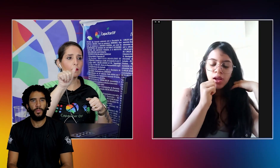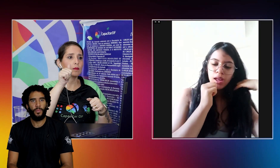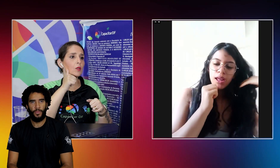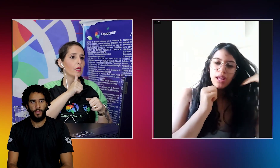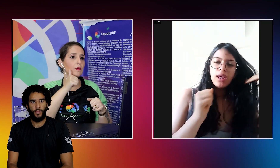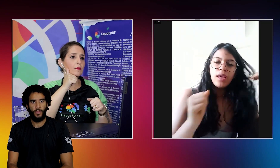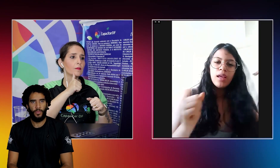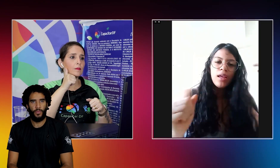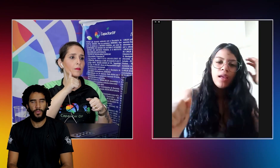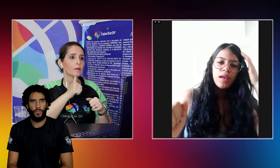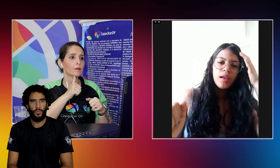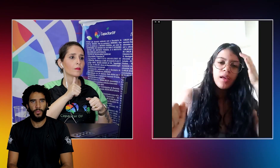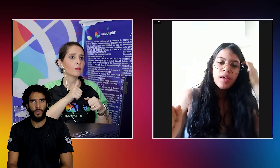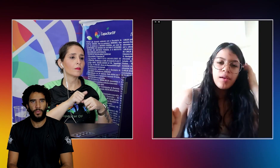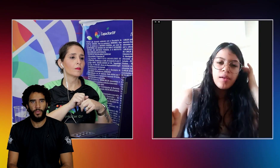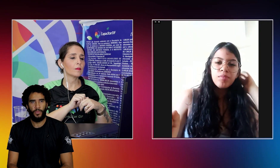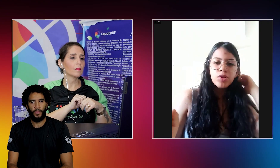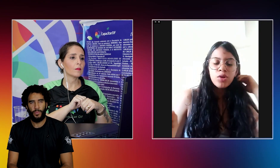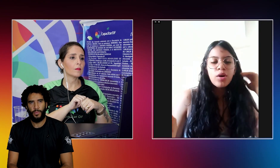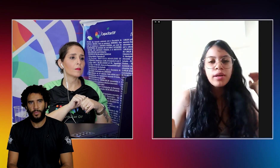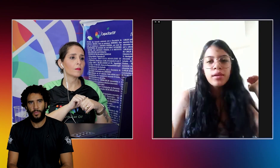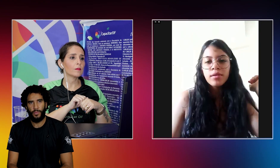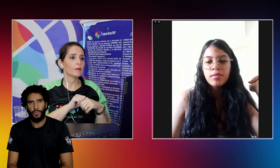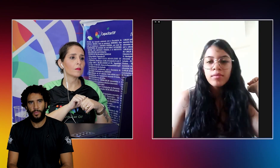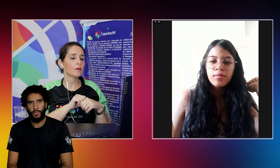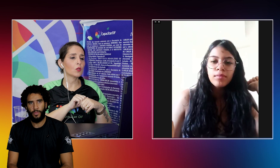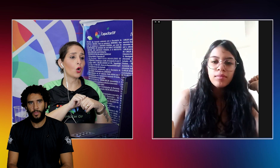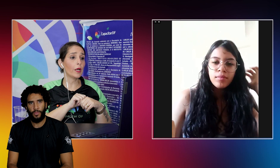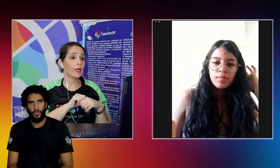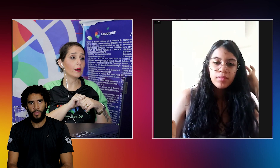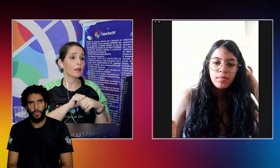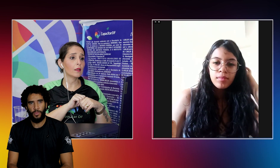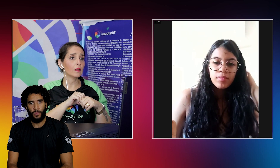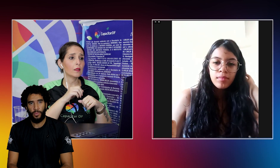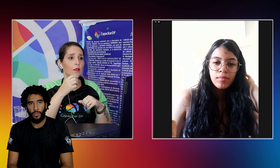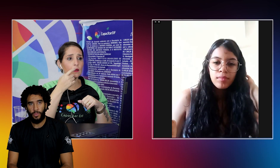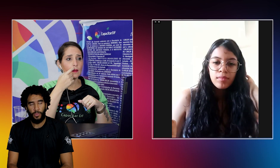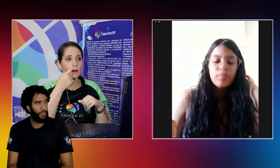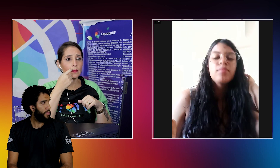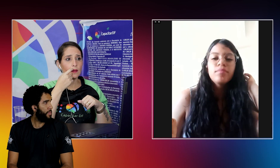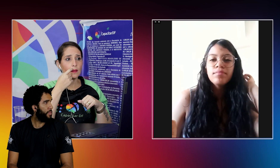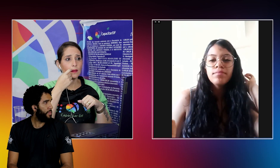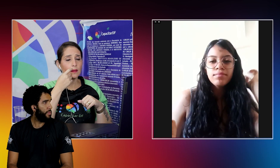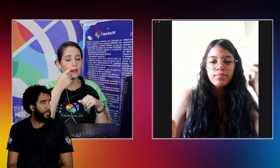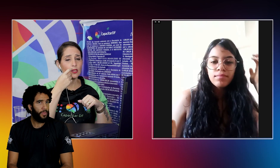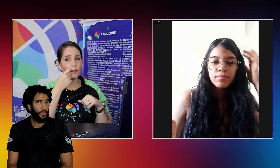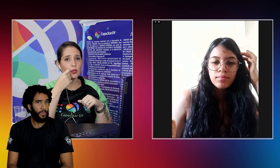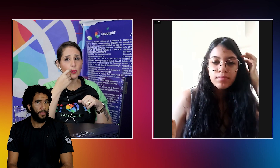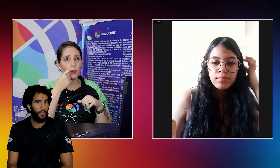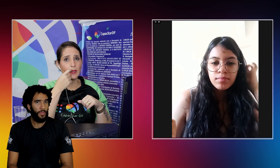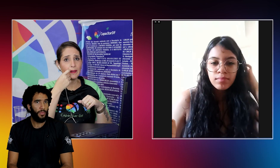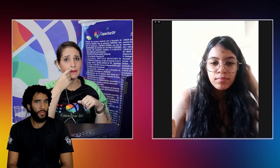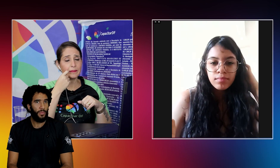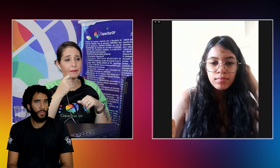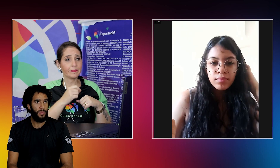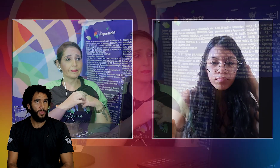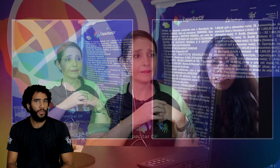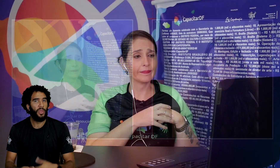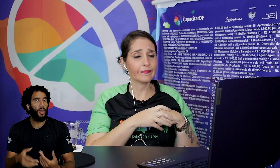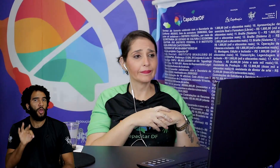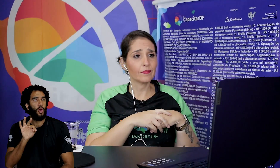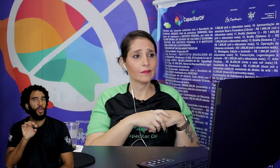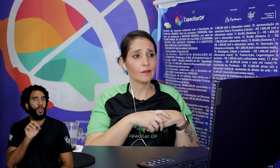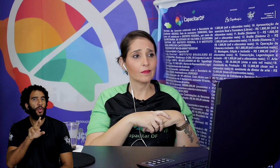Mulher. E torre? Torre? Uhum. Que tipo de torre?